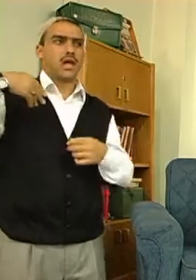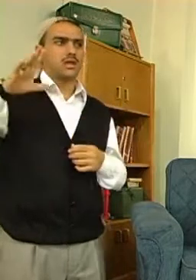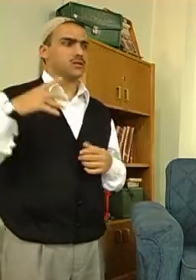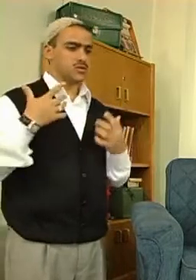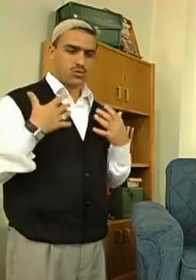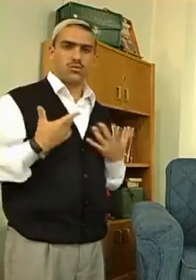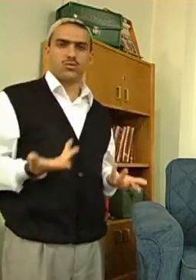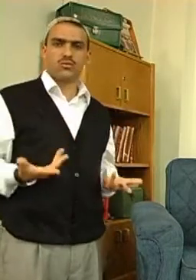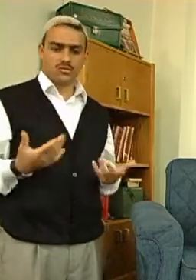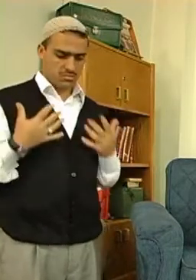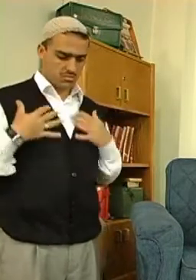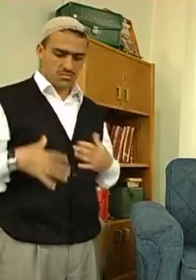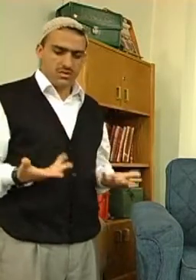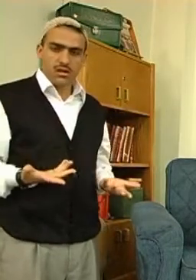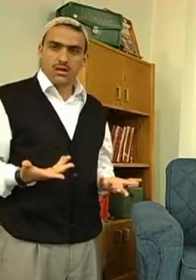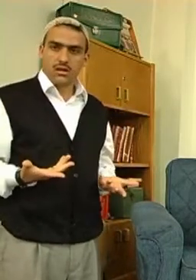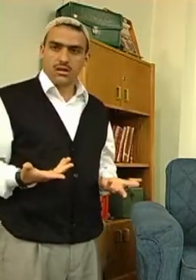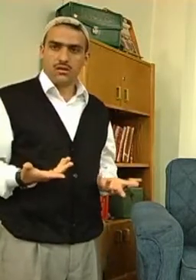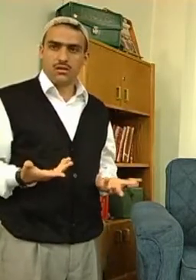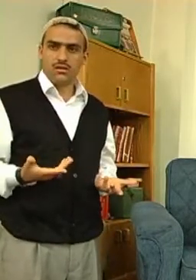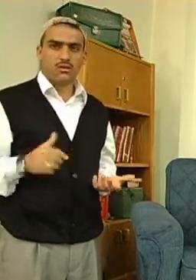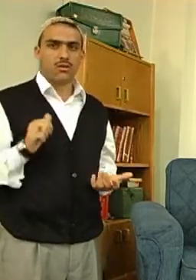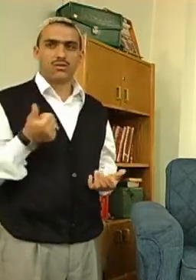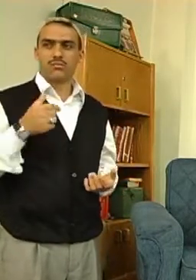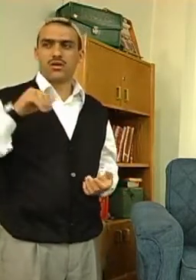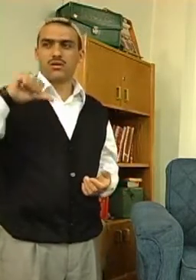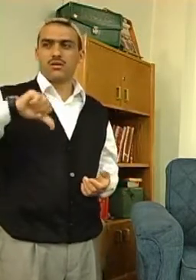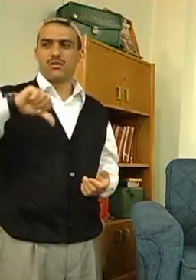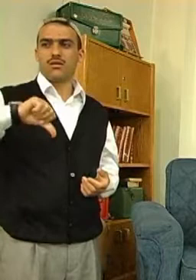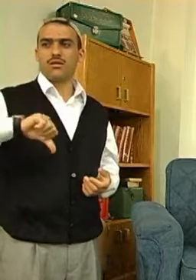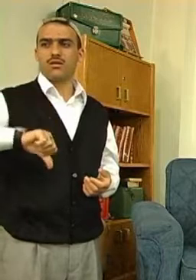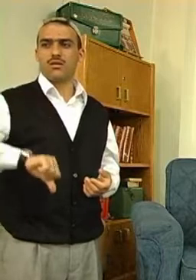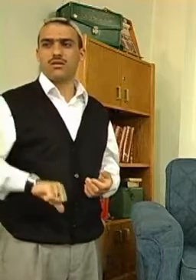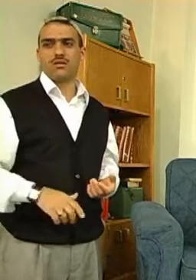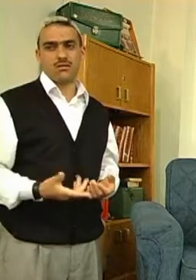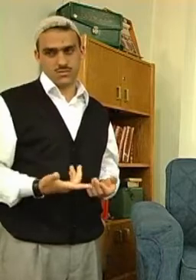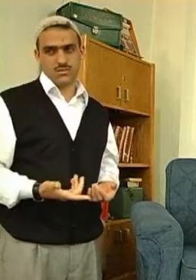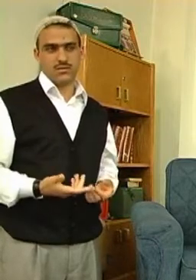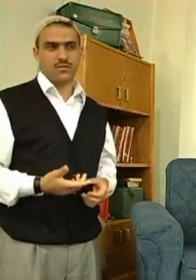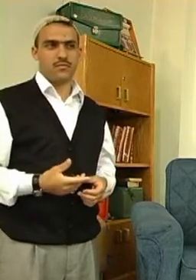olur. Madde itibariyle olur. İşte koyunların